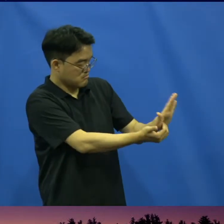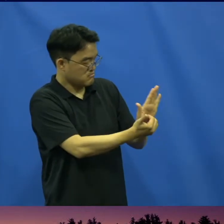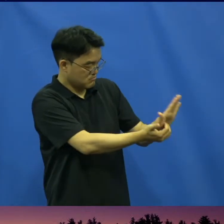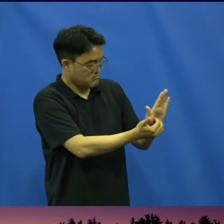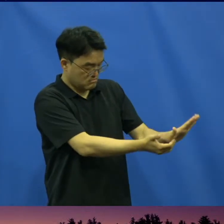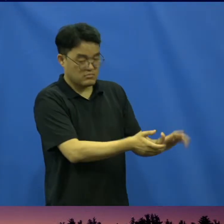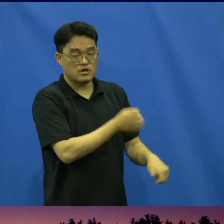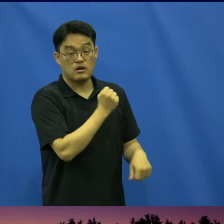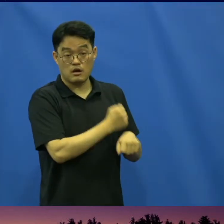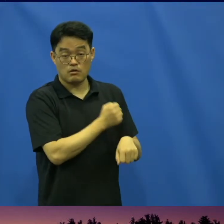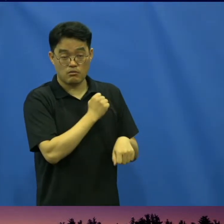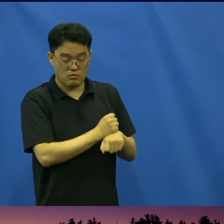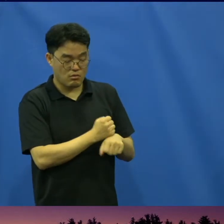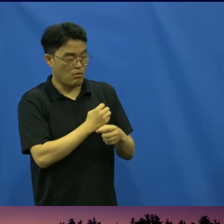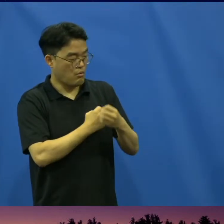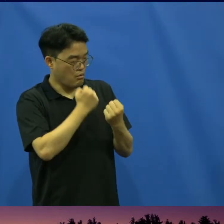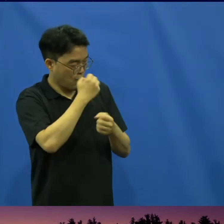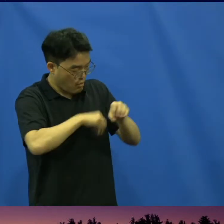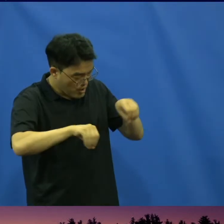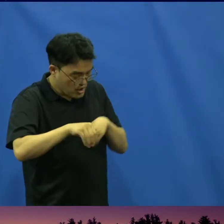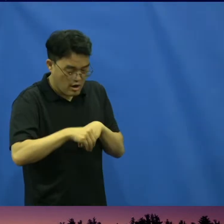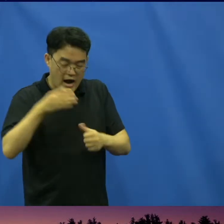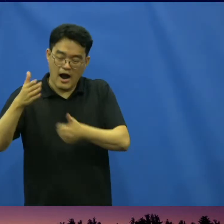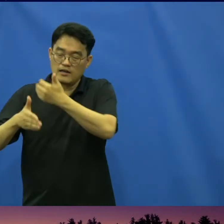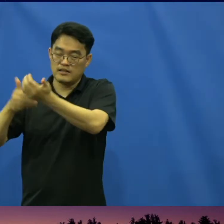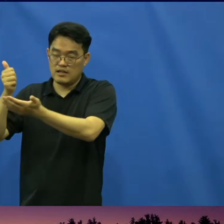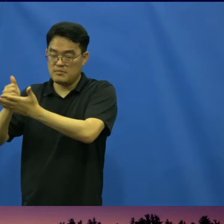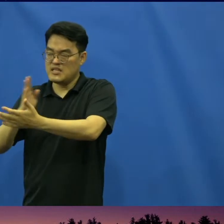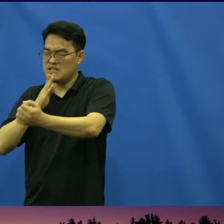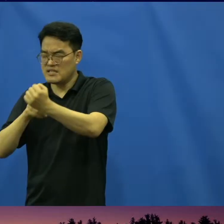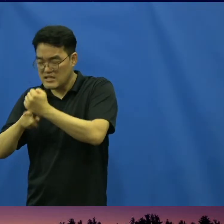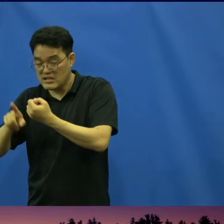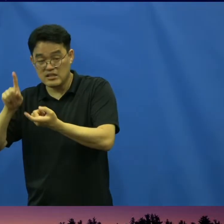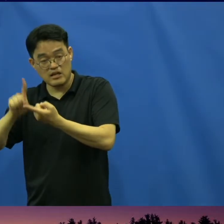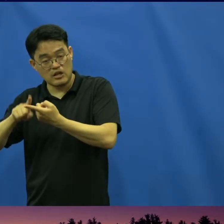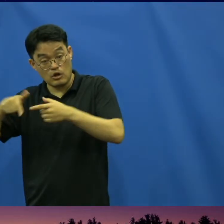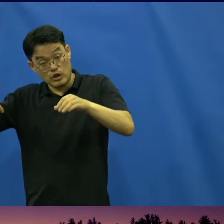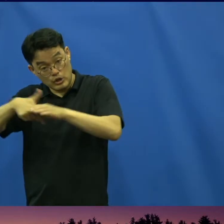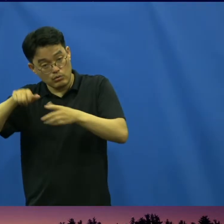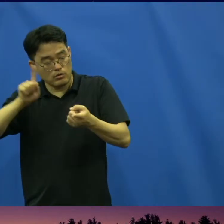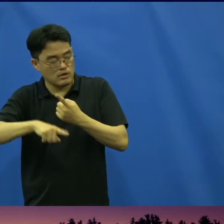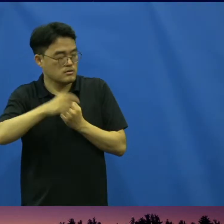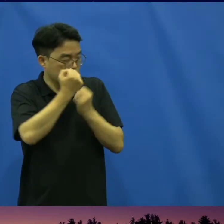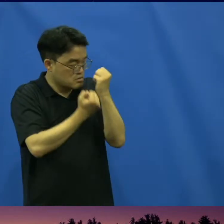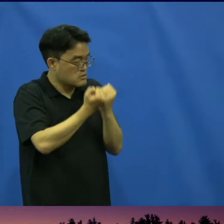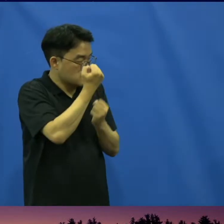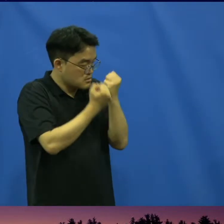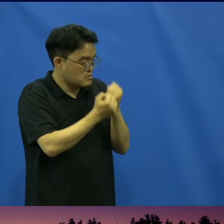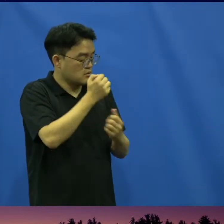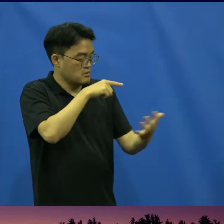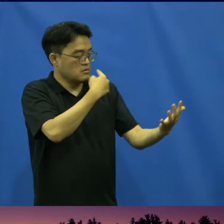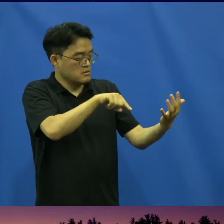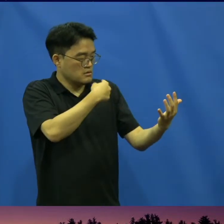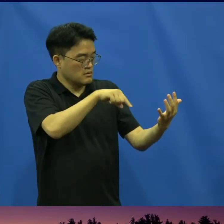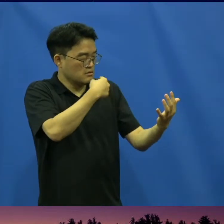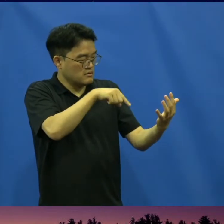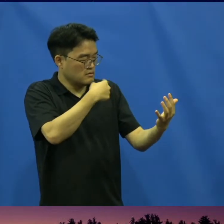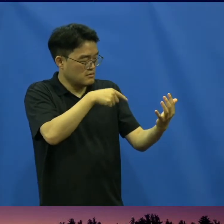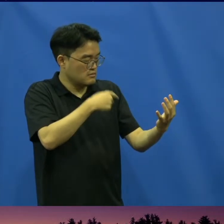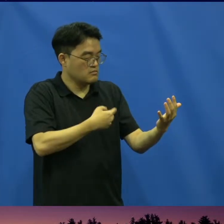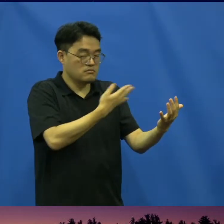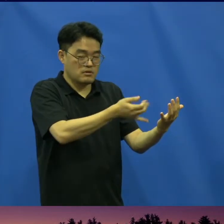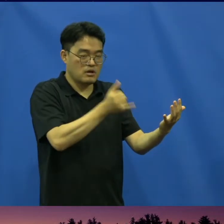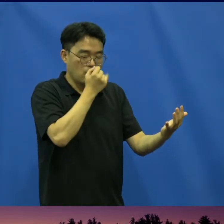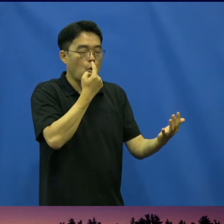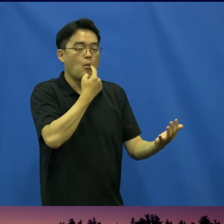하나님적인 문화 속에서 지성인이라고 자랑하고 있는 사람들이 막 포화를 쏘아대도 이 C.S. 루이스가 그냥